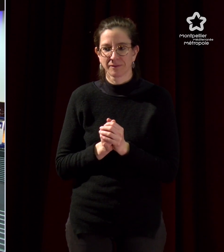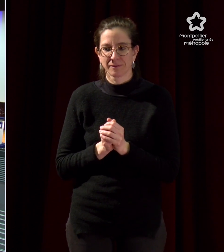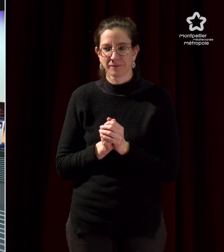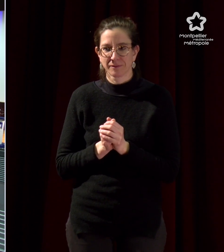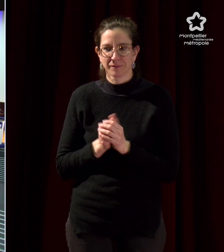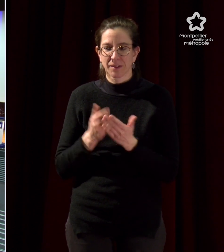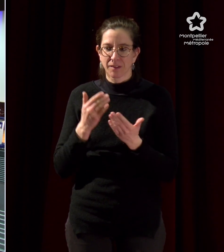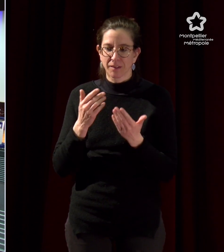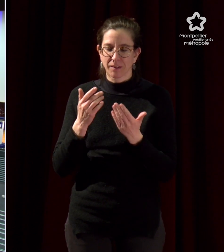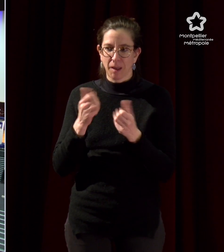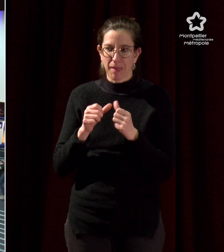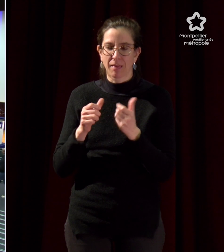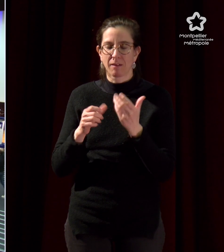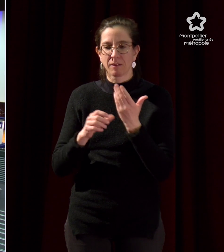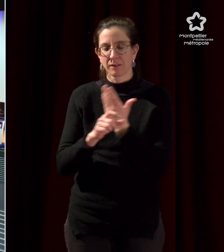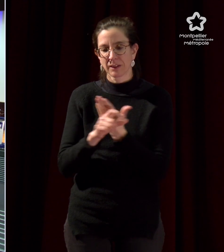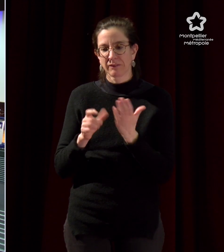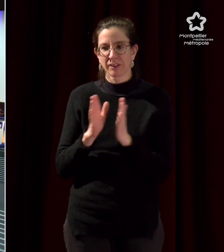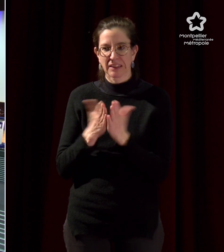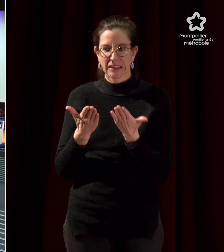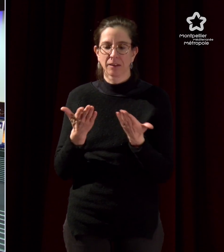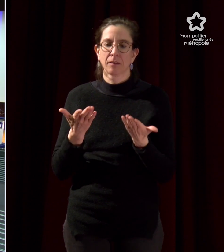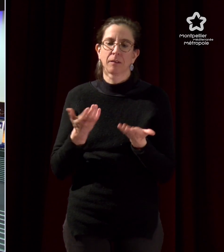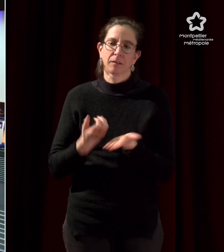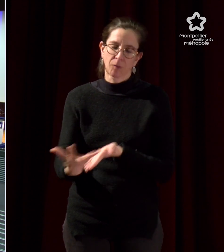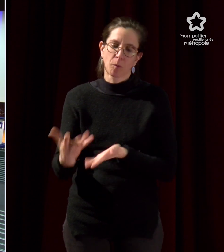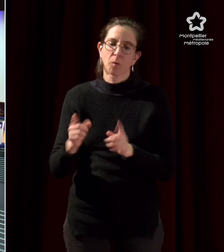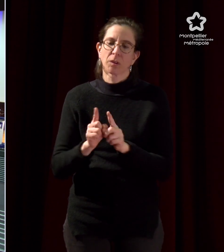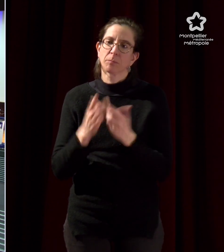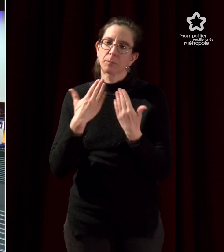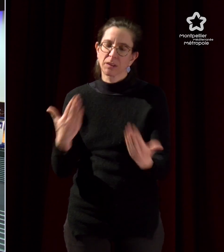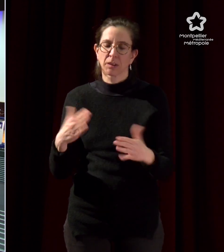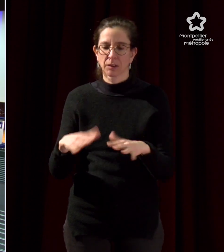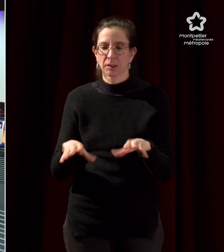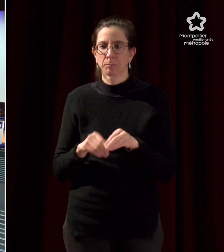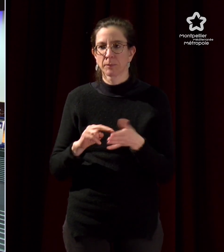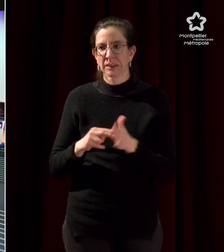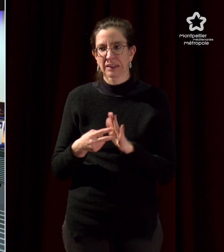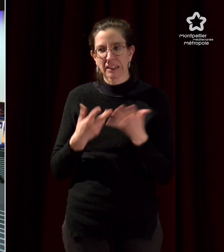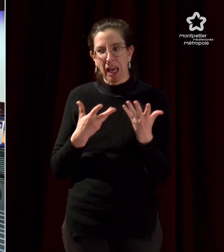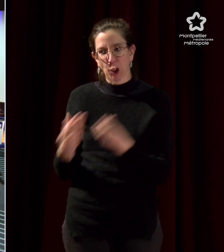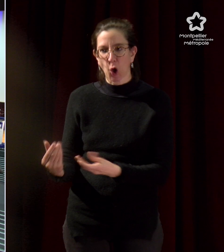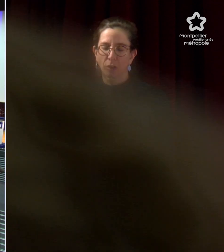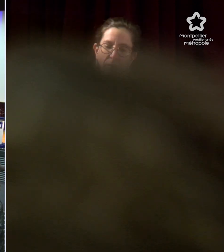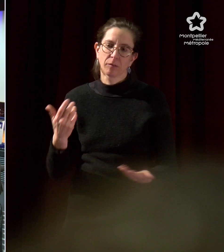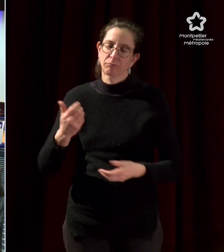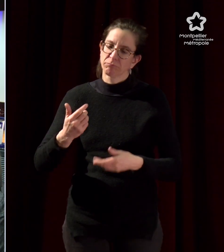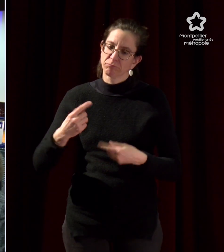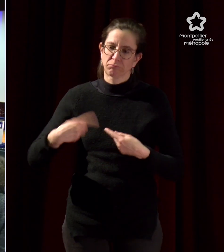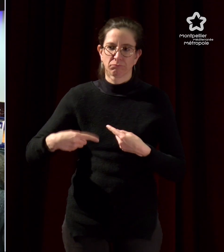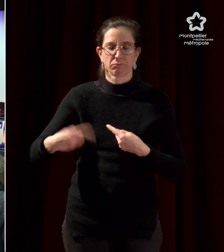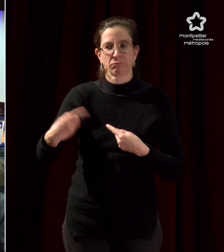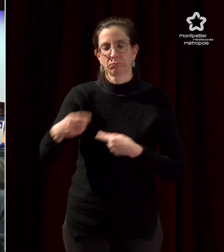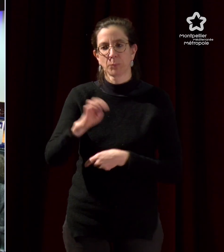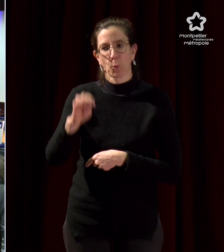chez Flammarion. Merci à toutes et à tous. Un grand merci à l'équipe technique et à l'équipe d'accueil qui assure chaque mercredi le